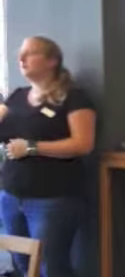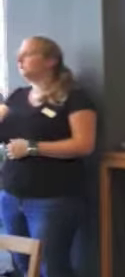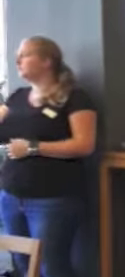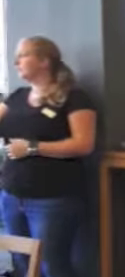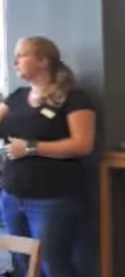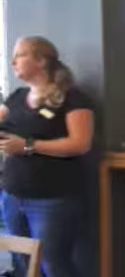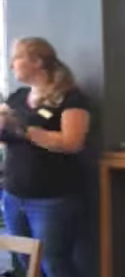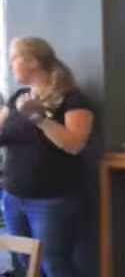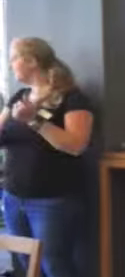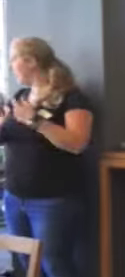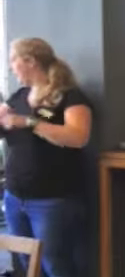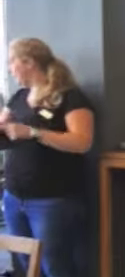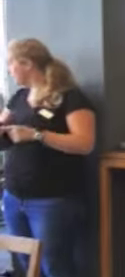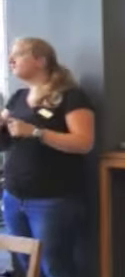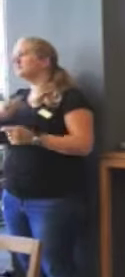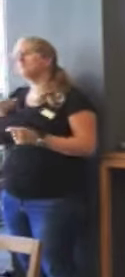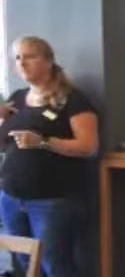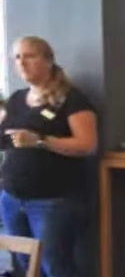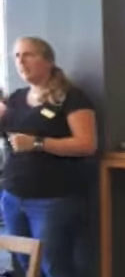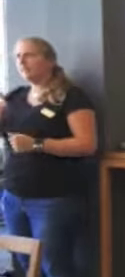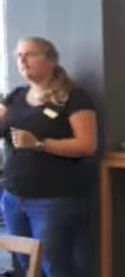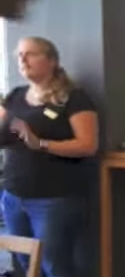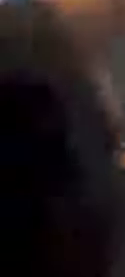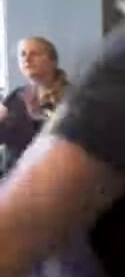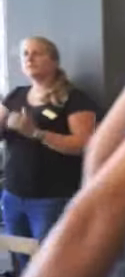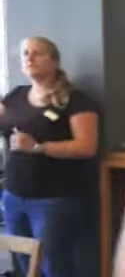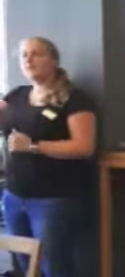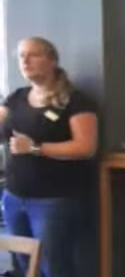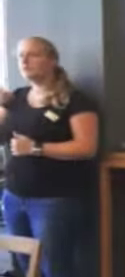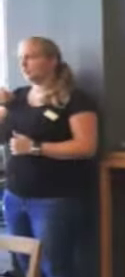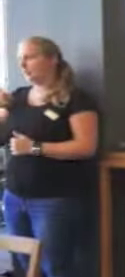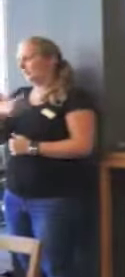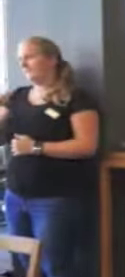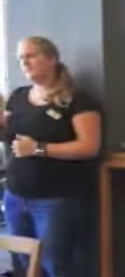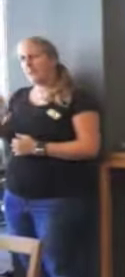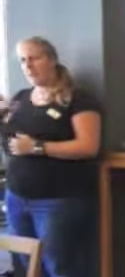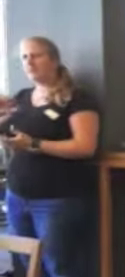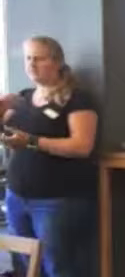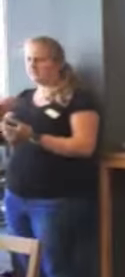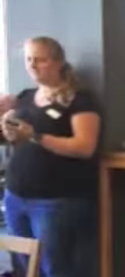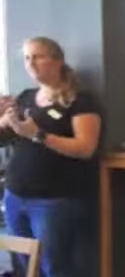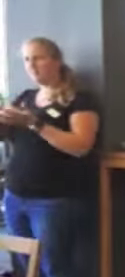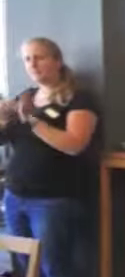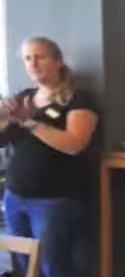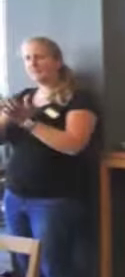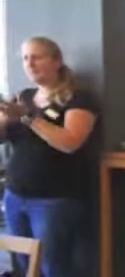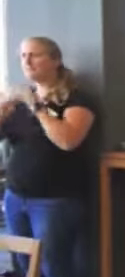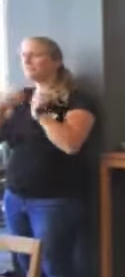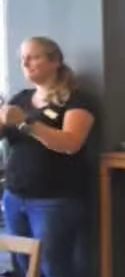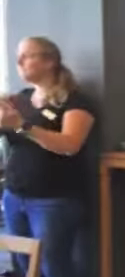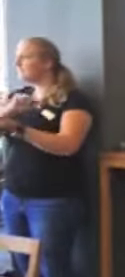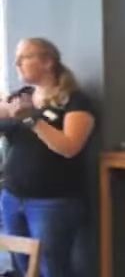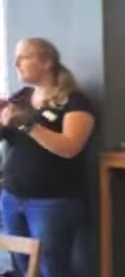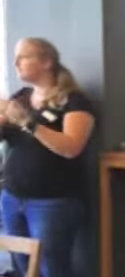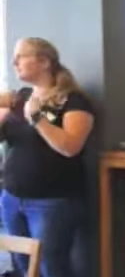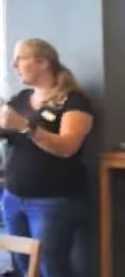kommun. Och ni har arbetat rätt konkret i ett projekt. Ja, vi har ett projekt som heter Bergskraft, och vi har lagt ut lite broschyrer på vården.